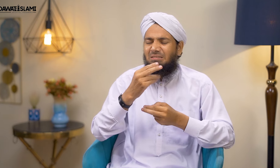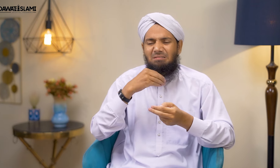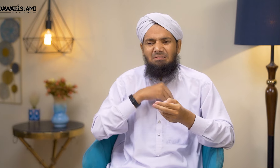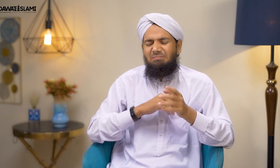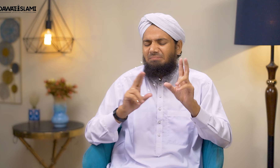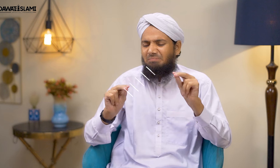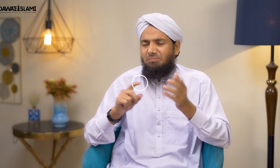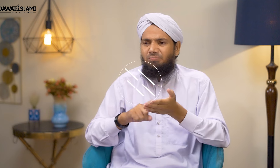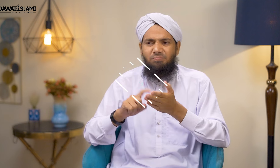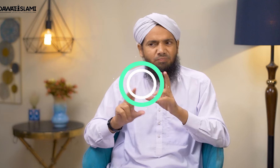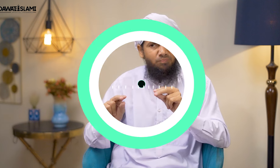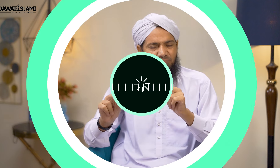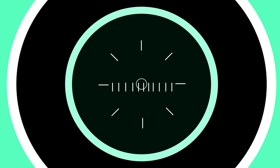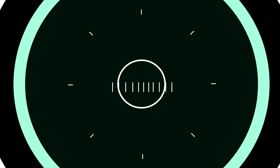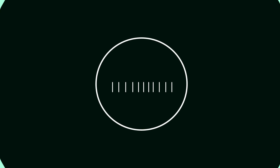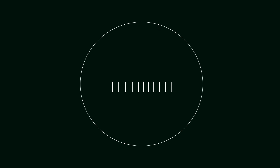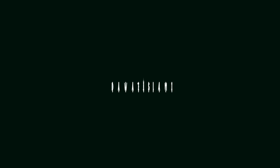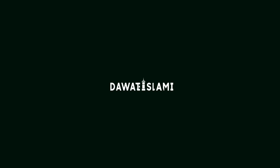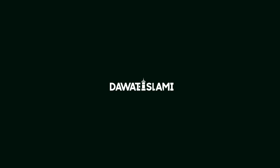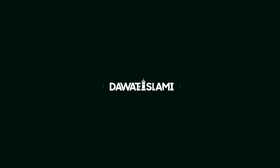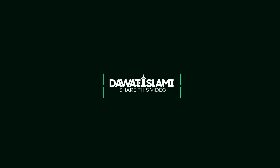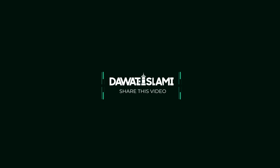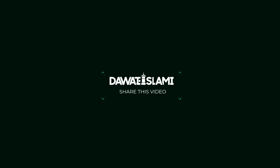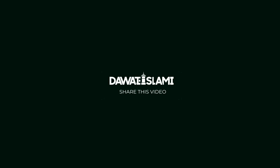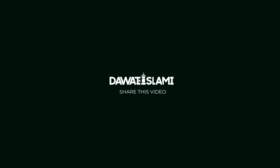नहीं चाहिए बिल्कुल भी इसकी शरन इजाजत नहीं